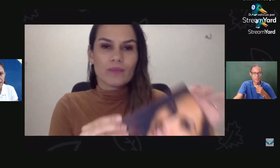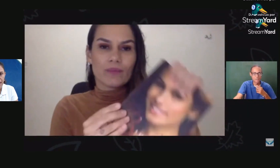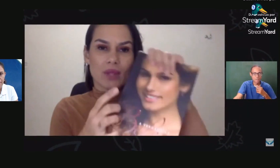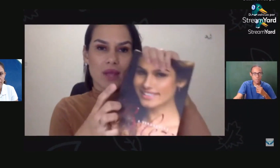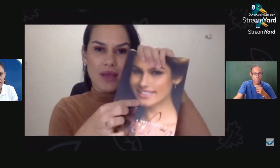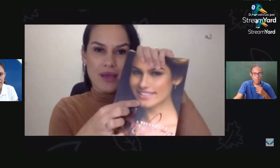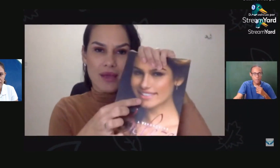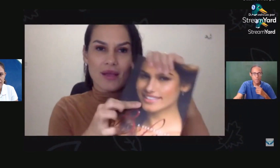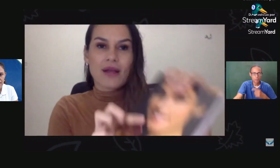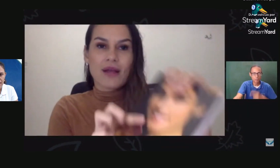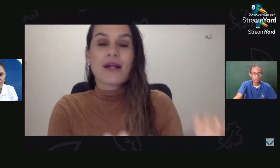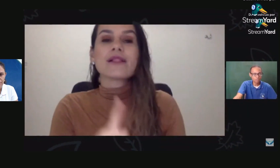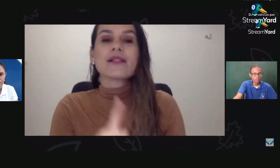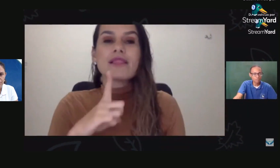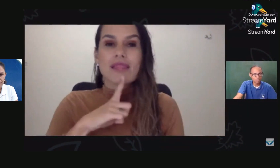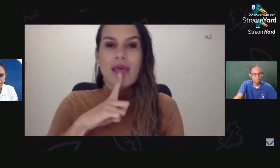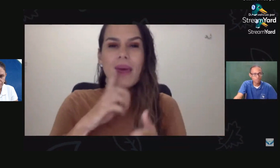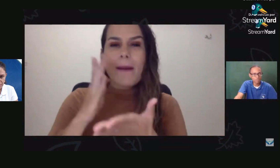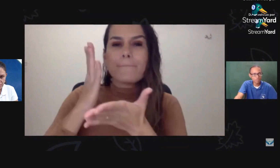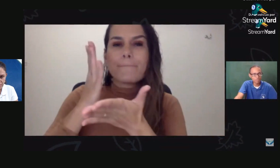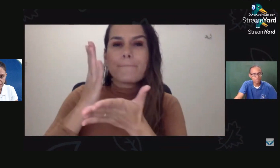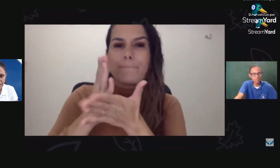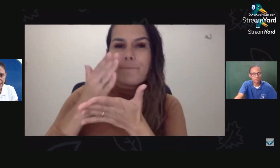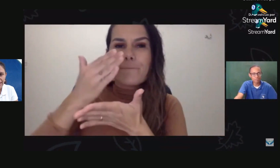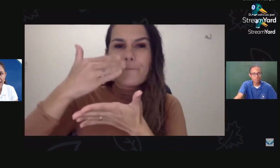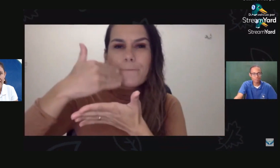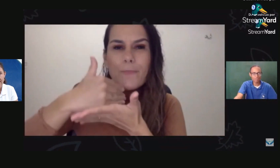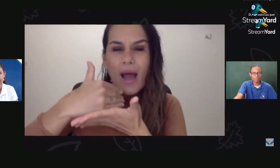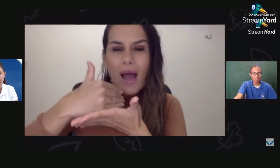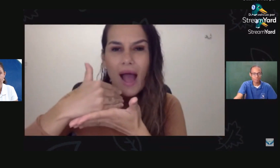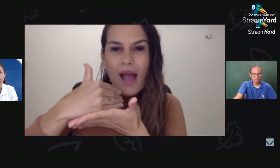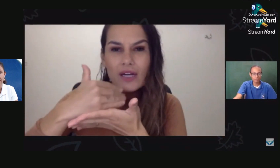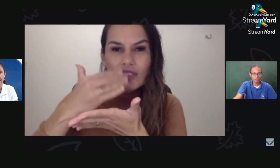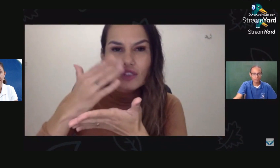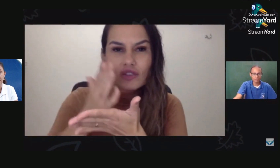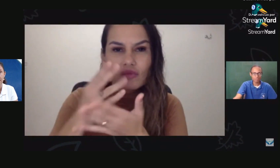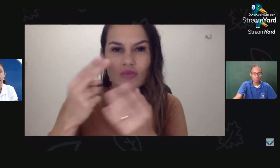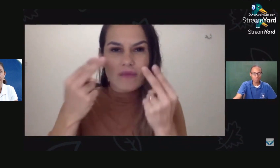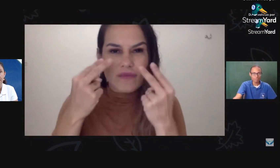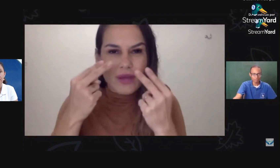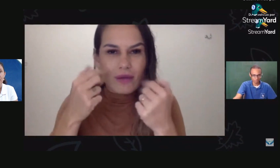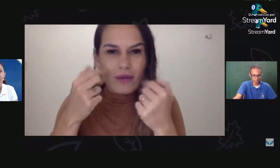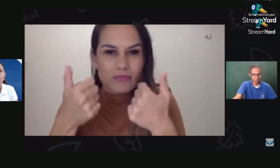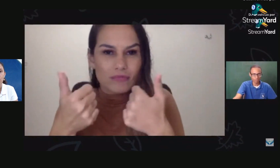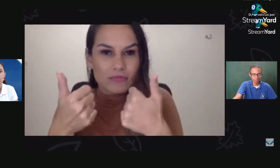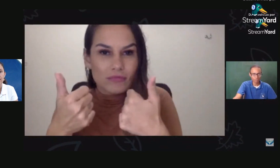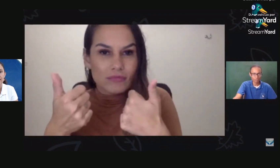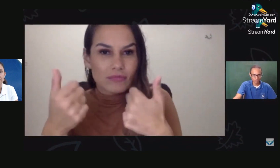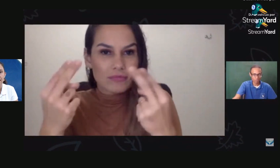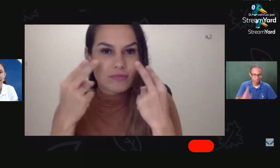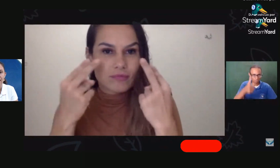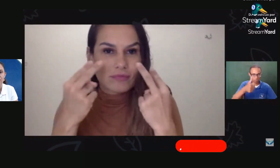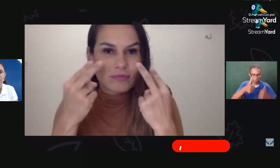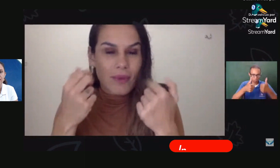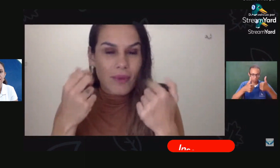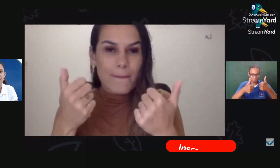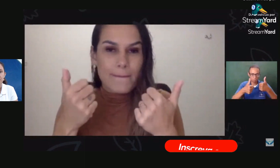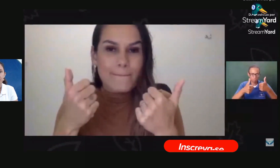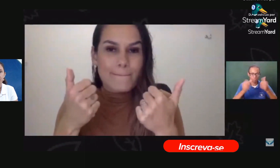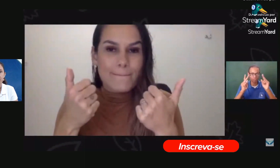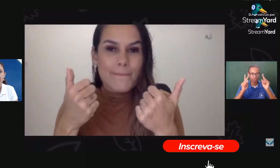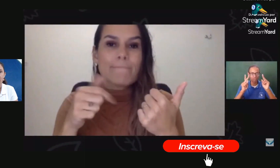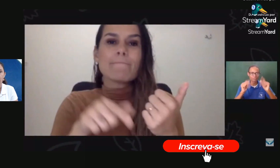mostrando também a importância desse livro, que nesse livro ele tem também, né, algumas